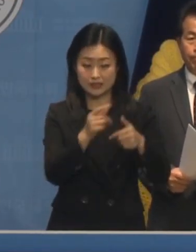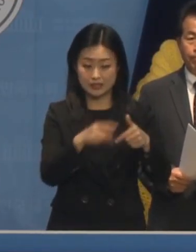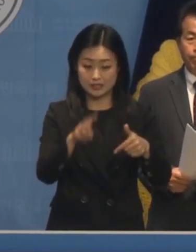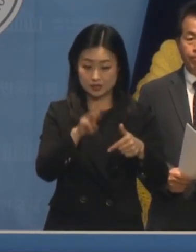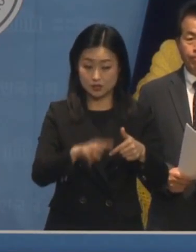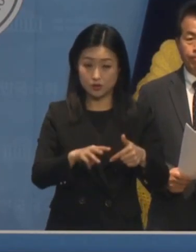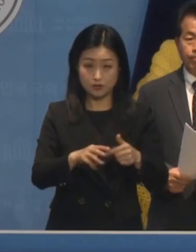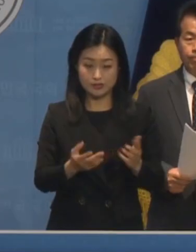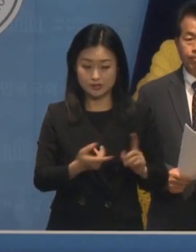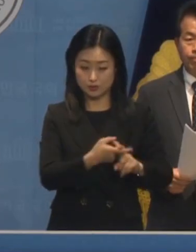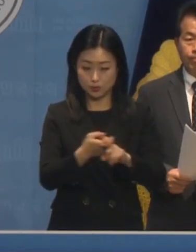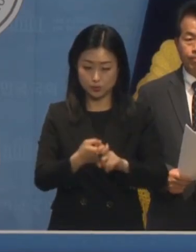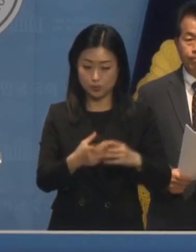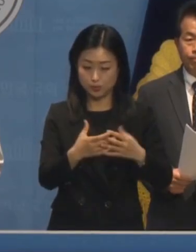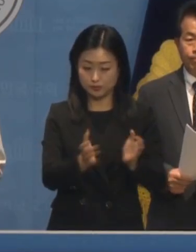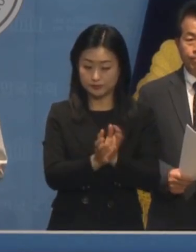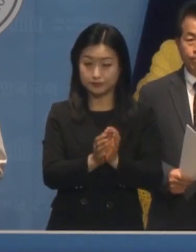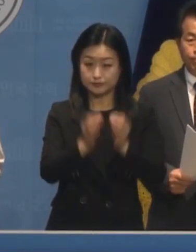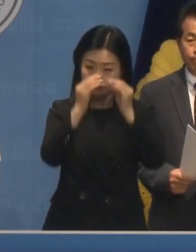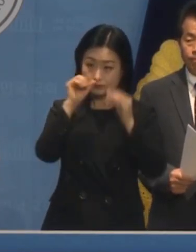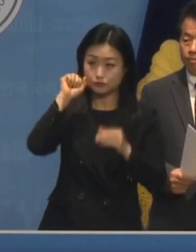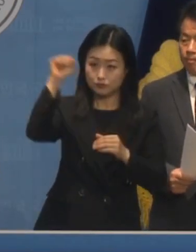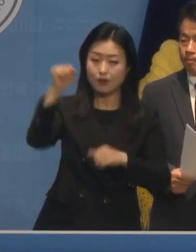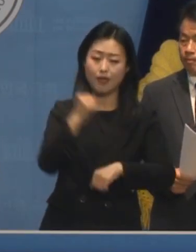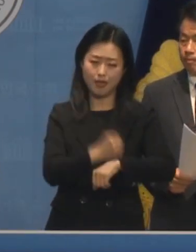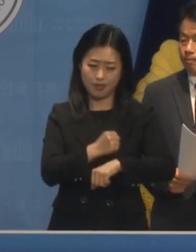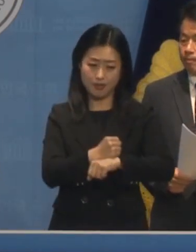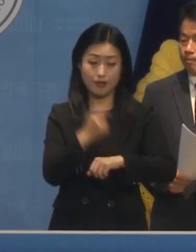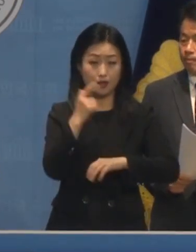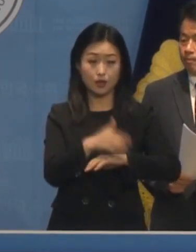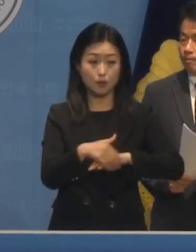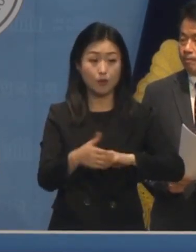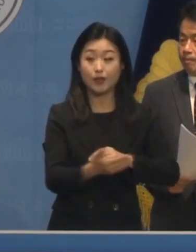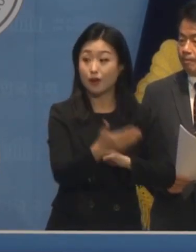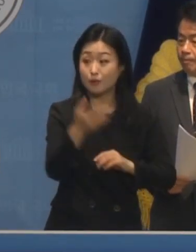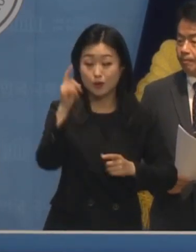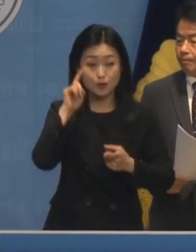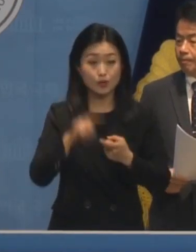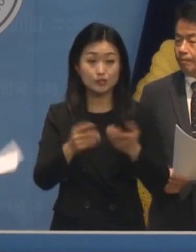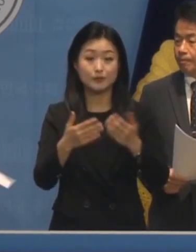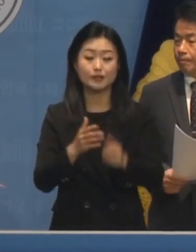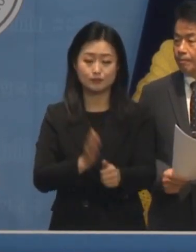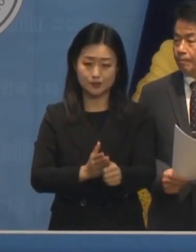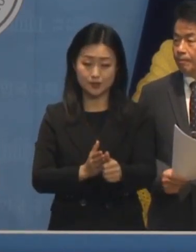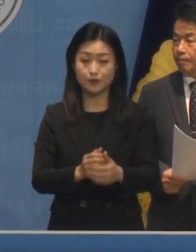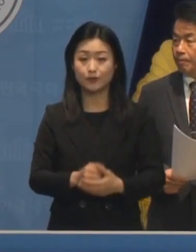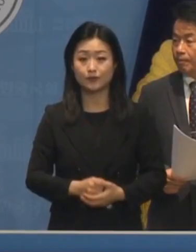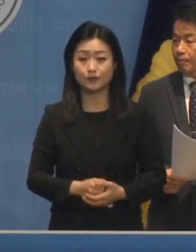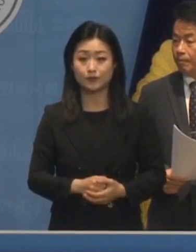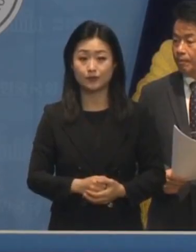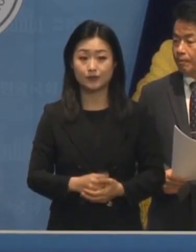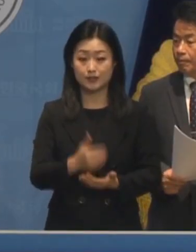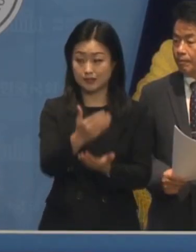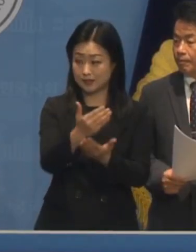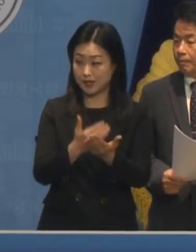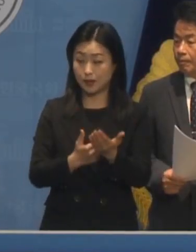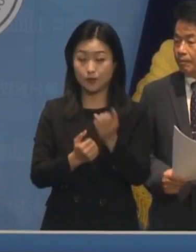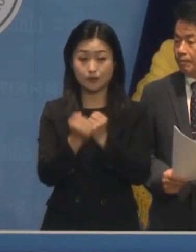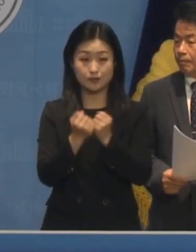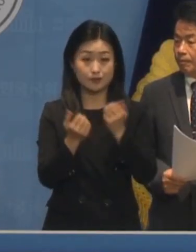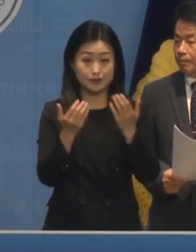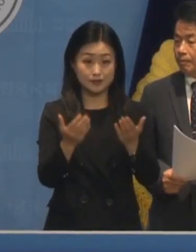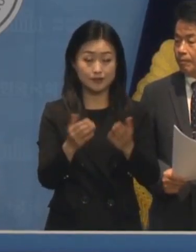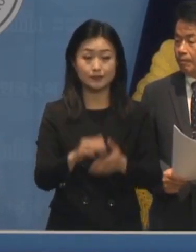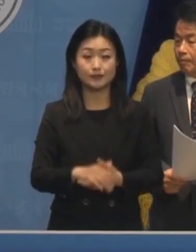유보했습니다 인천공항 지역지부 투쟁에도 많은 관심을 부탁드립니다 마지막으로 기자회견문 낭독을